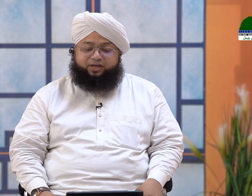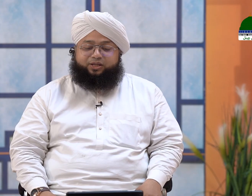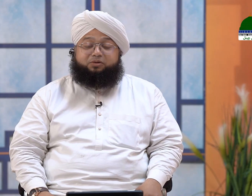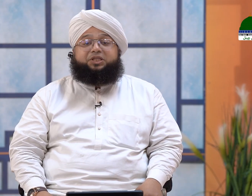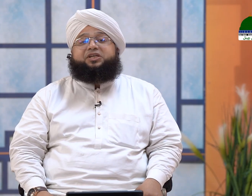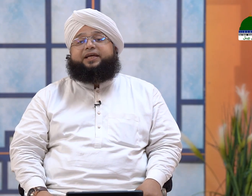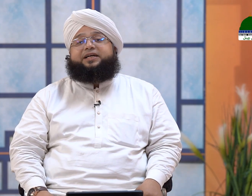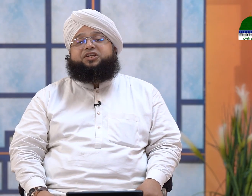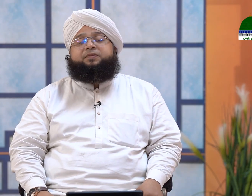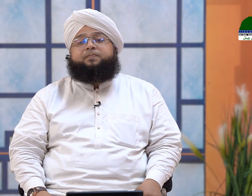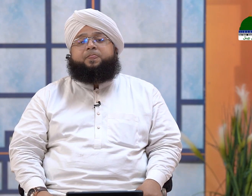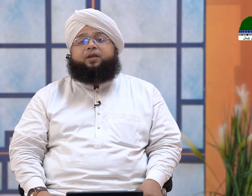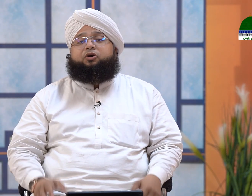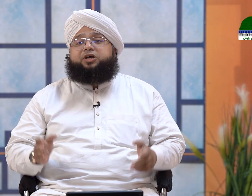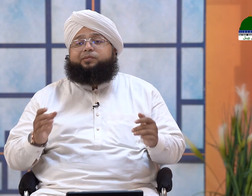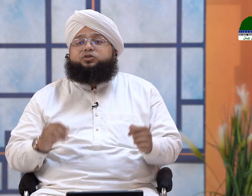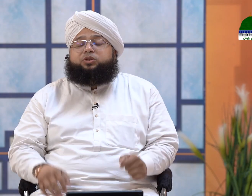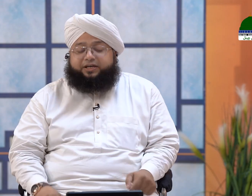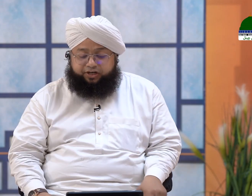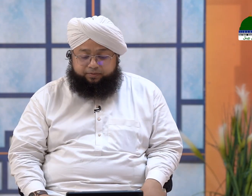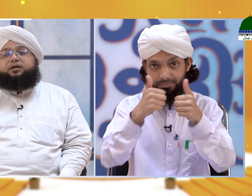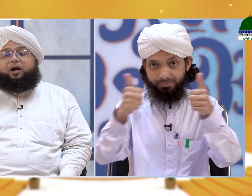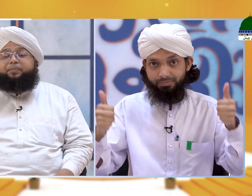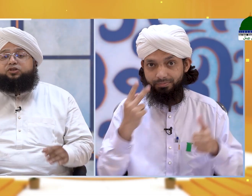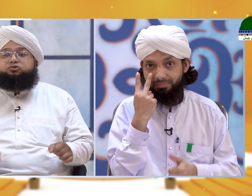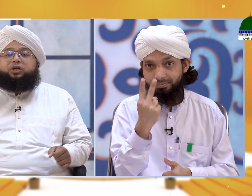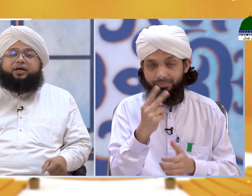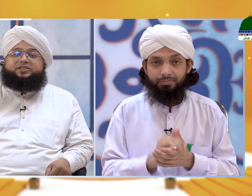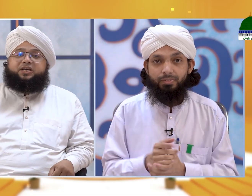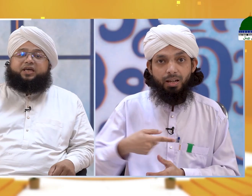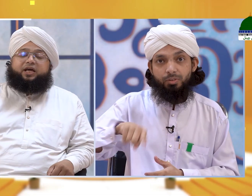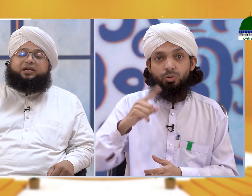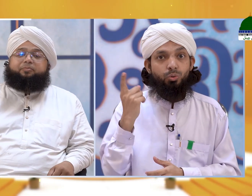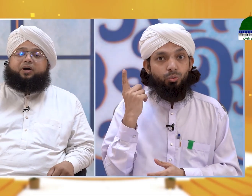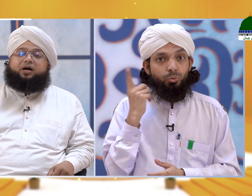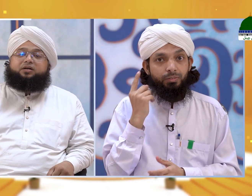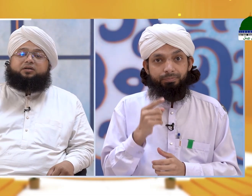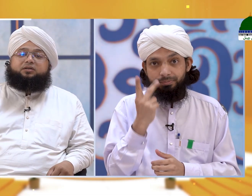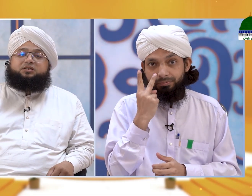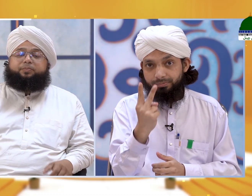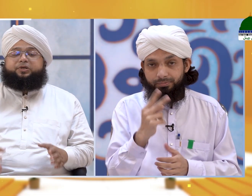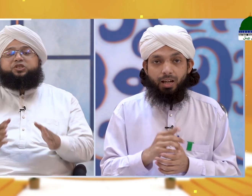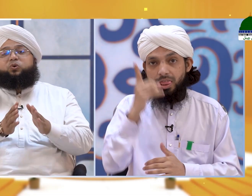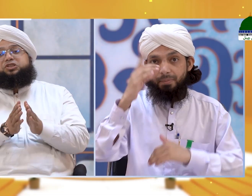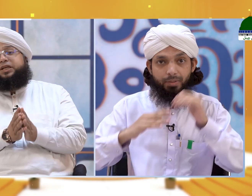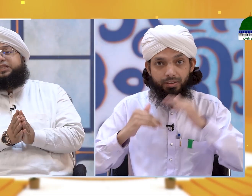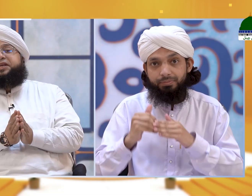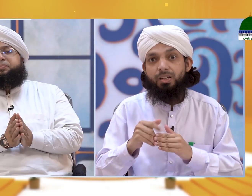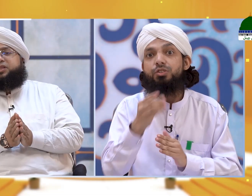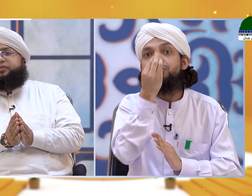تو مدنی چینل کے ناظرین اور یہاں موجود حاضرین، ہم نے جو سنا اس سے کہ اللہ پاک جب کسی کو جنت کے لیے پیدا